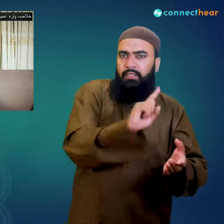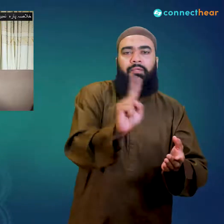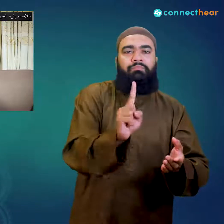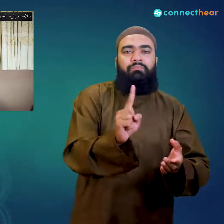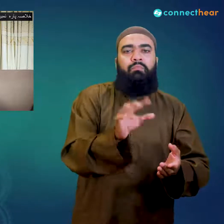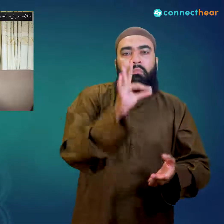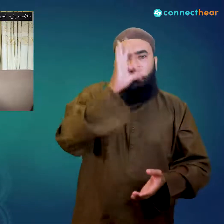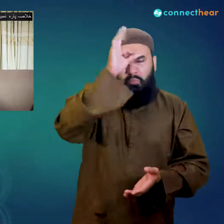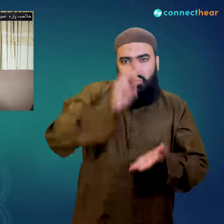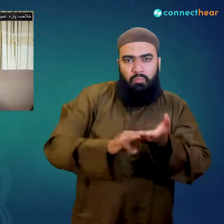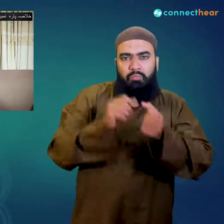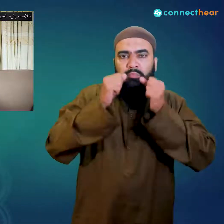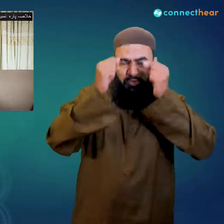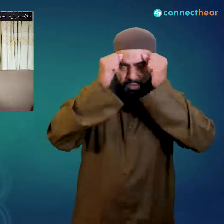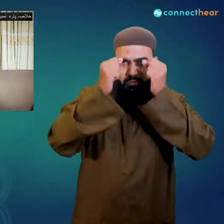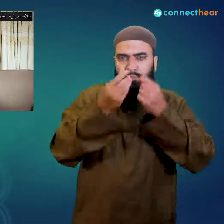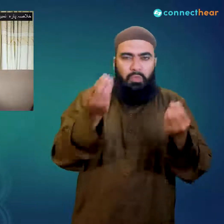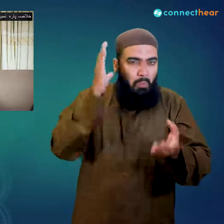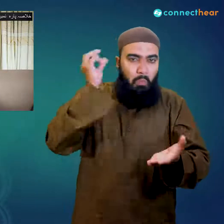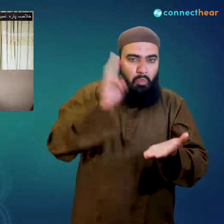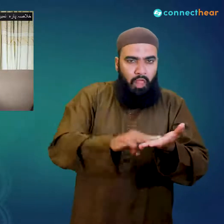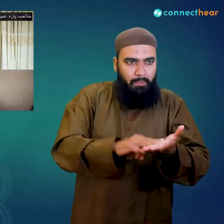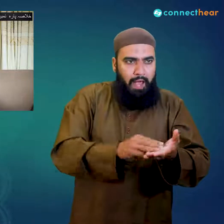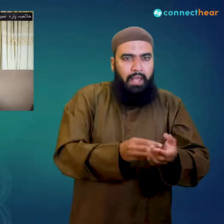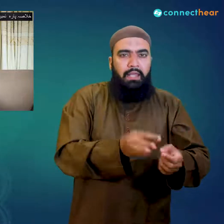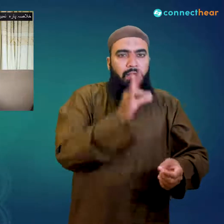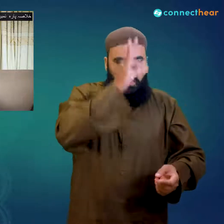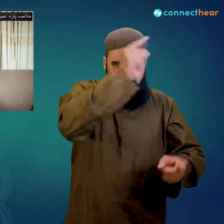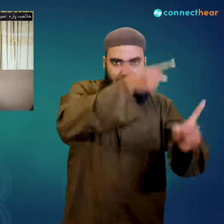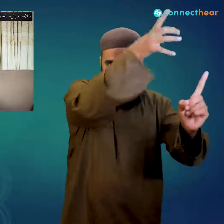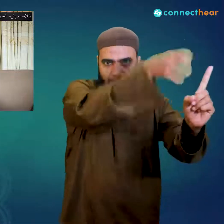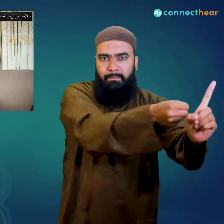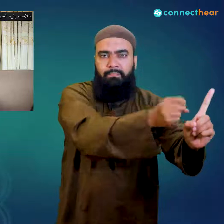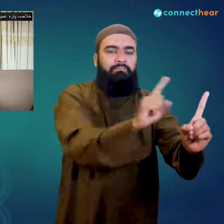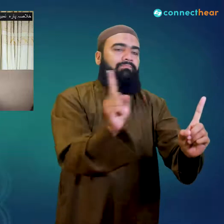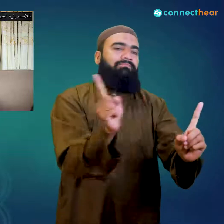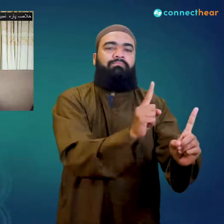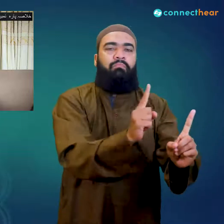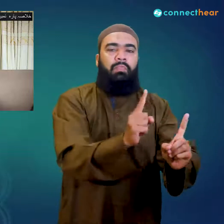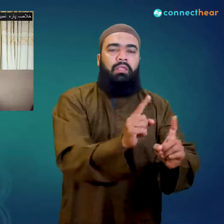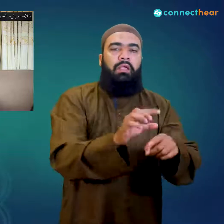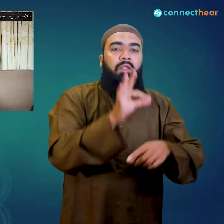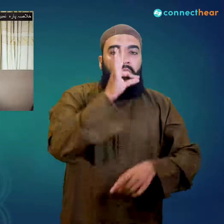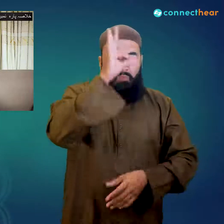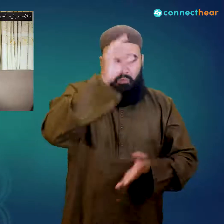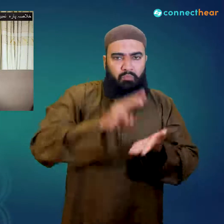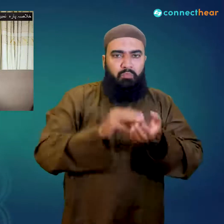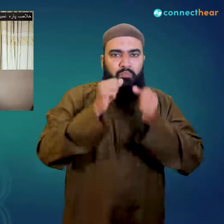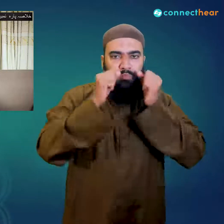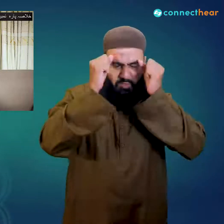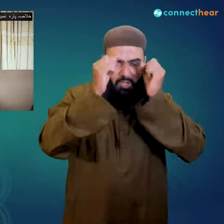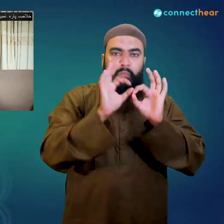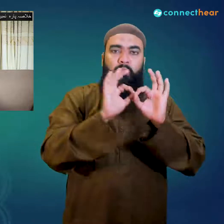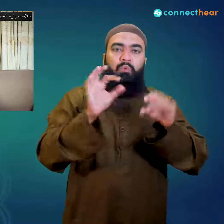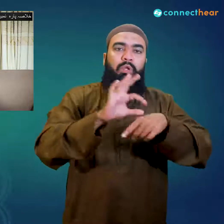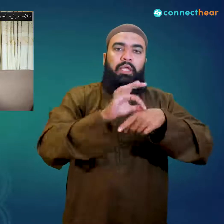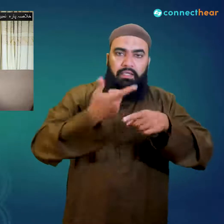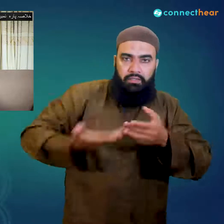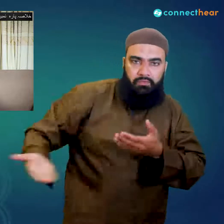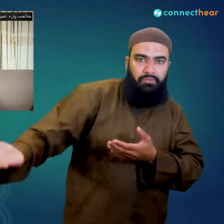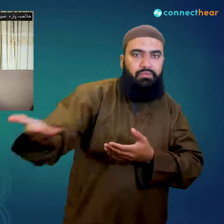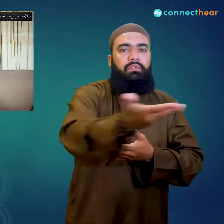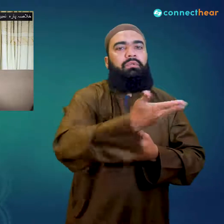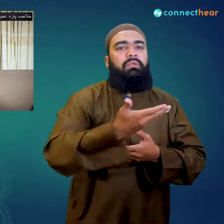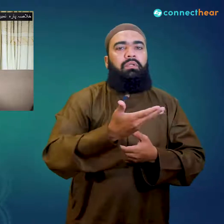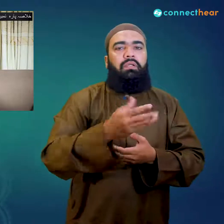مسلمانوں کے نبی نہیں بلکہ ساری انسانیت کے لیے آپ صلی اللہ علیہ وسلم کو نبی بنا کر بھیجا گیا۔ تو